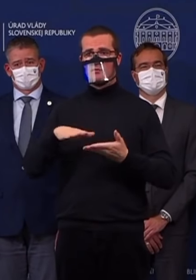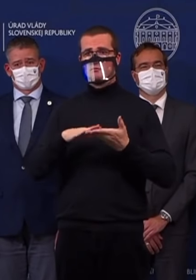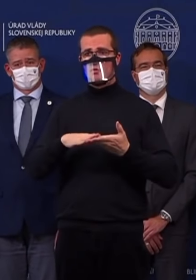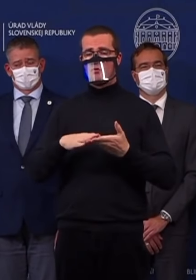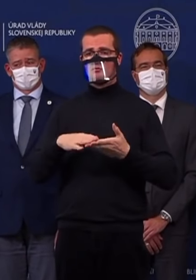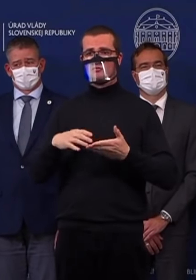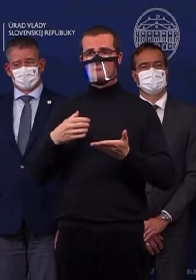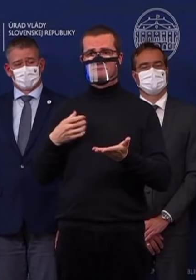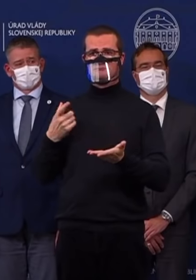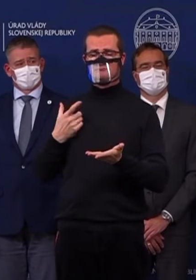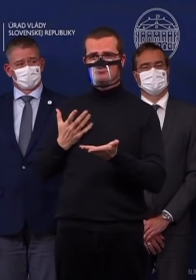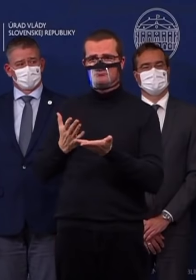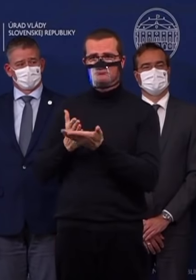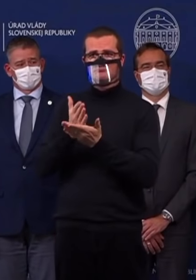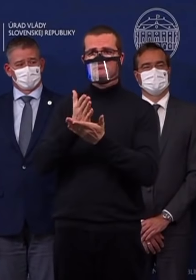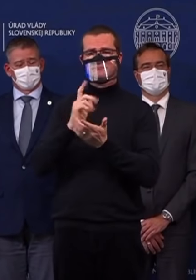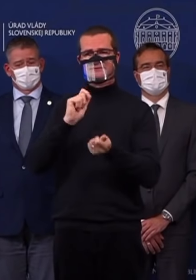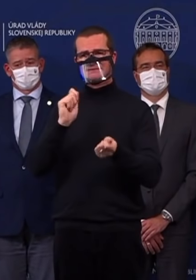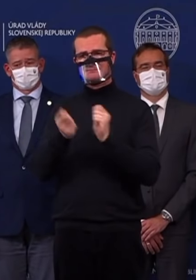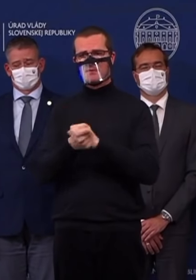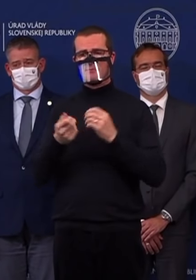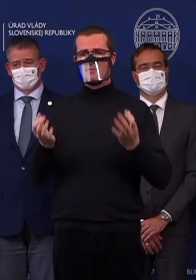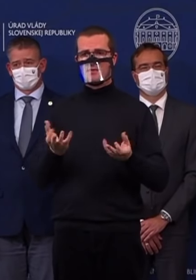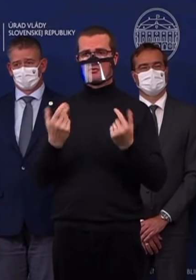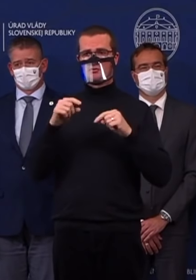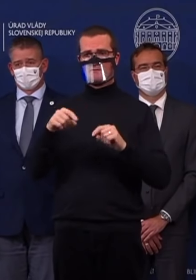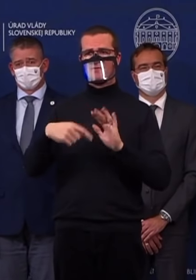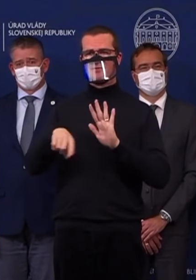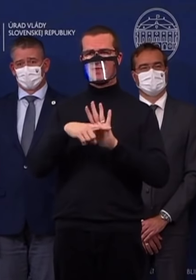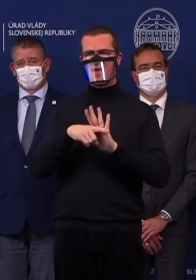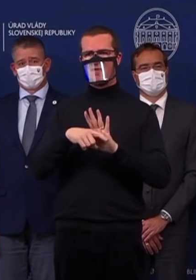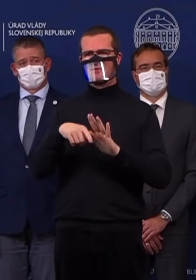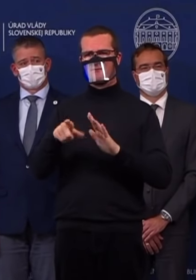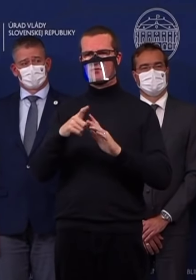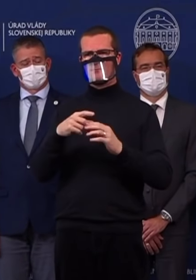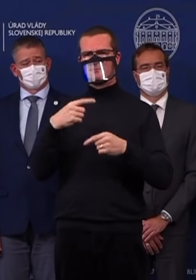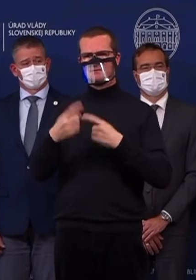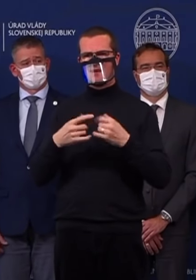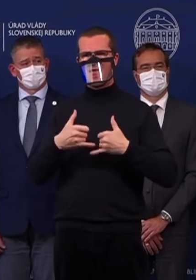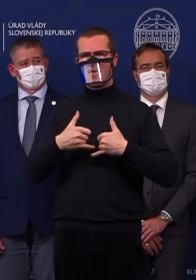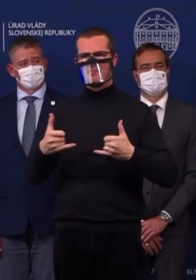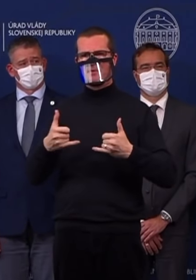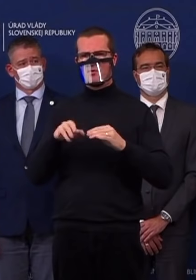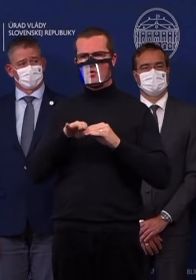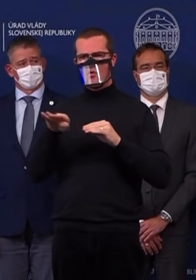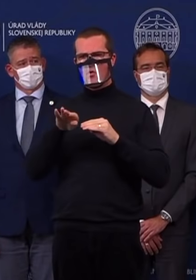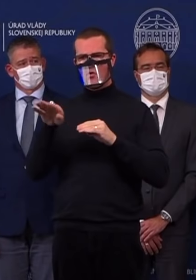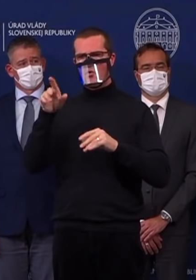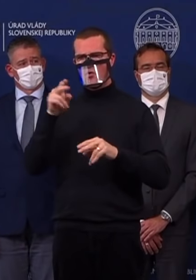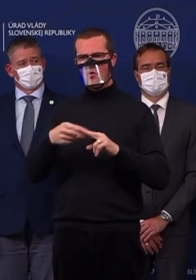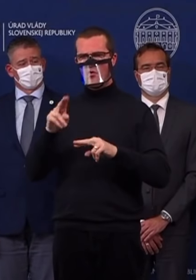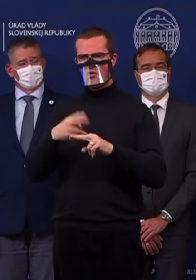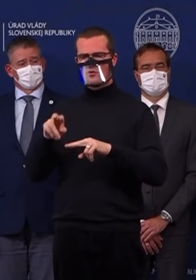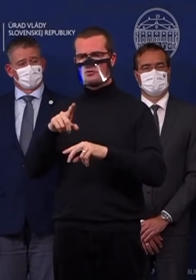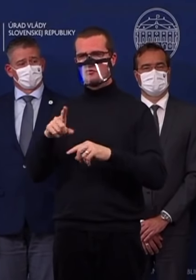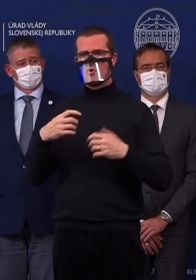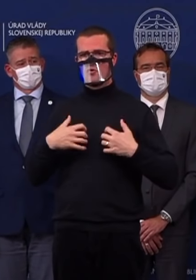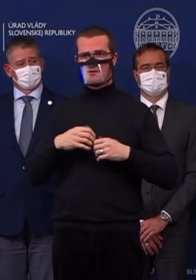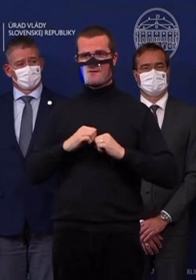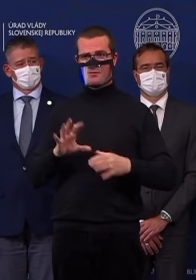nasadením zmeníme niečo v tom negatívnom trende epidemiologickej situácie v COVID-19 na